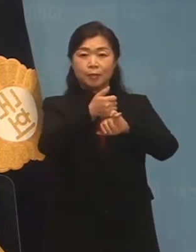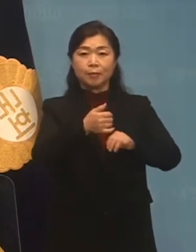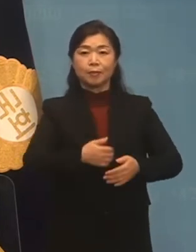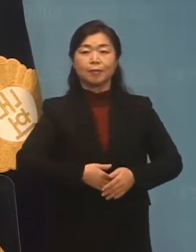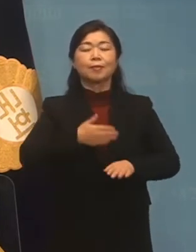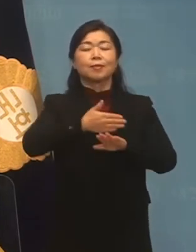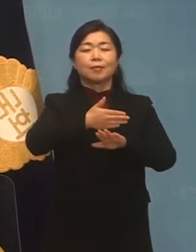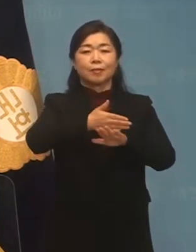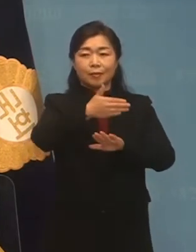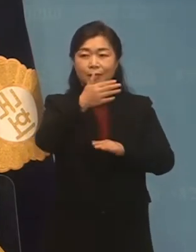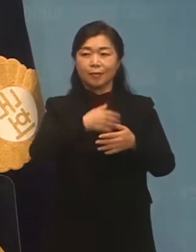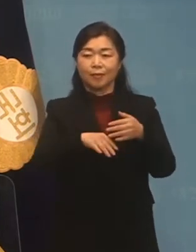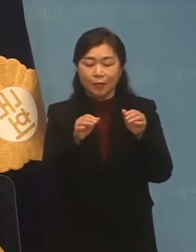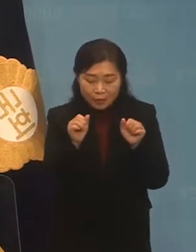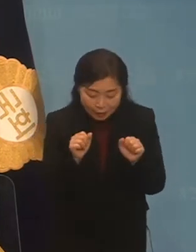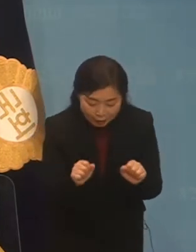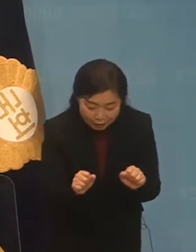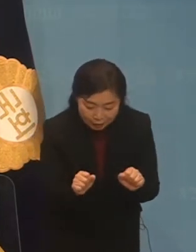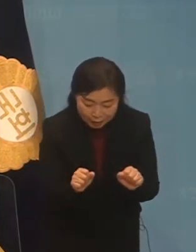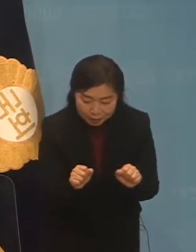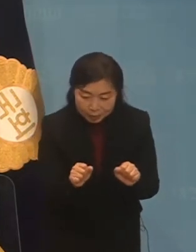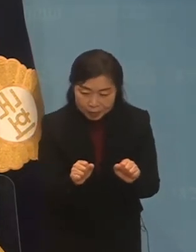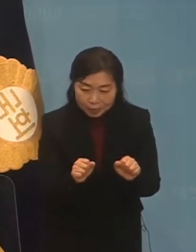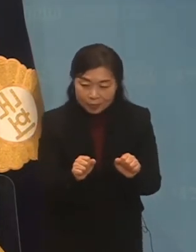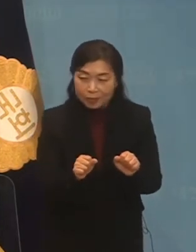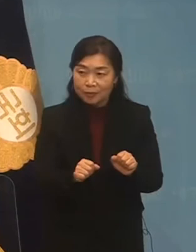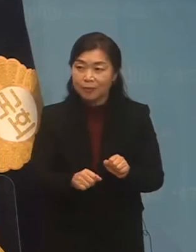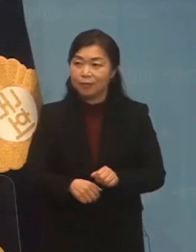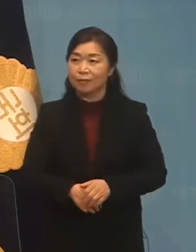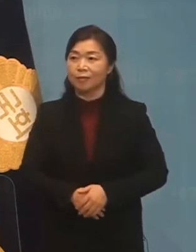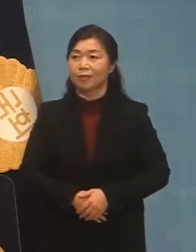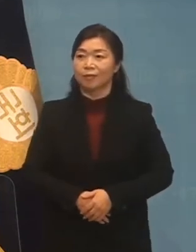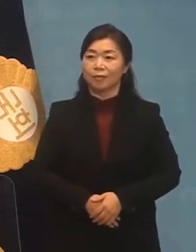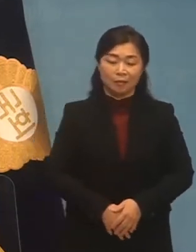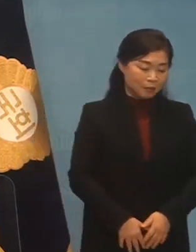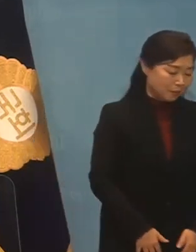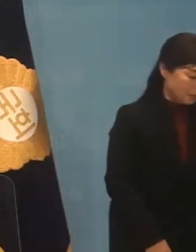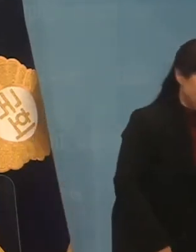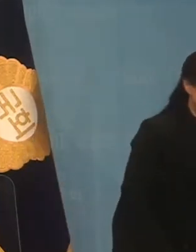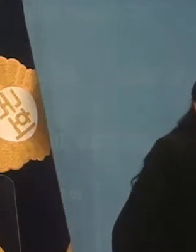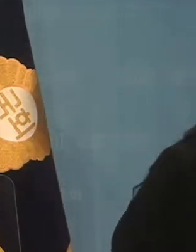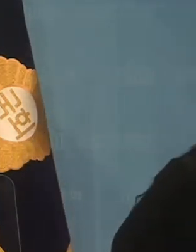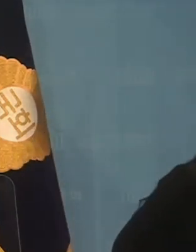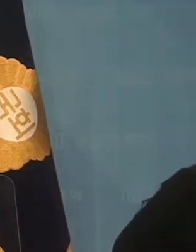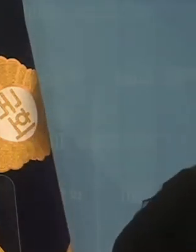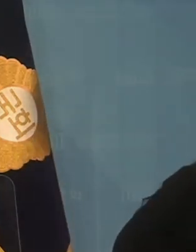네, 감사합니다.